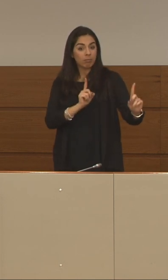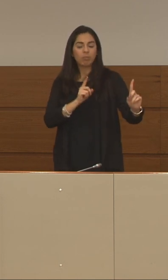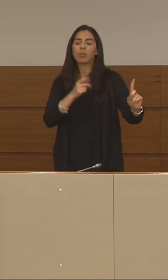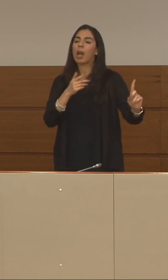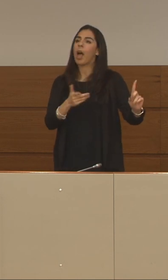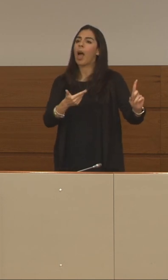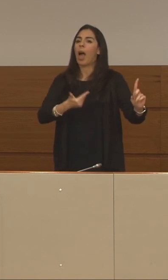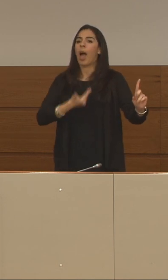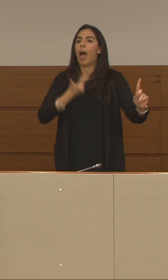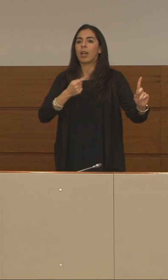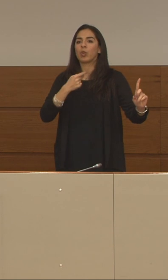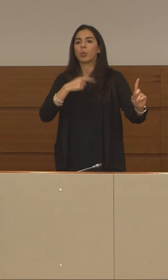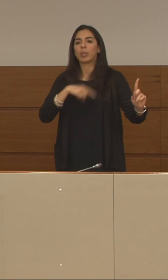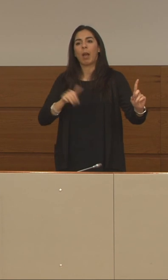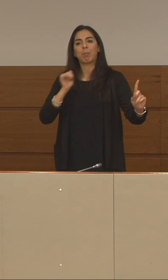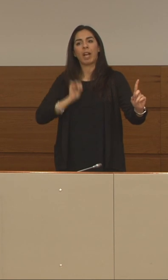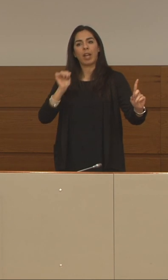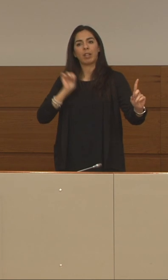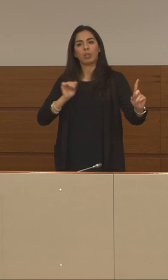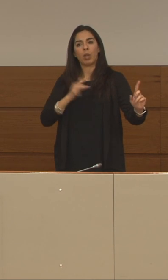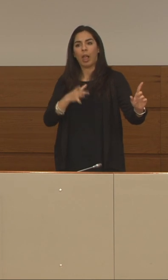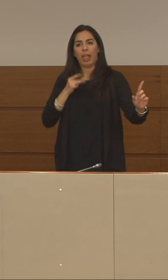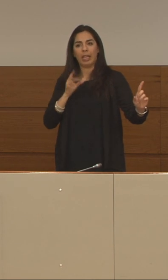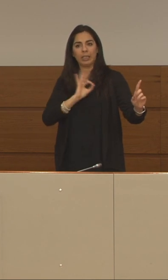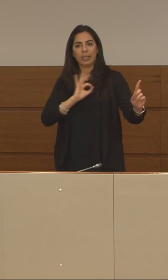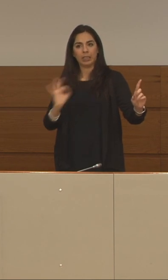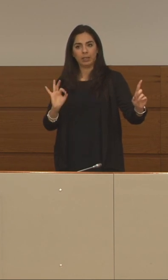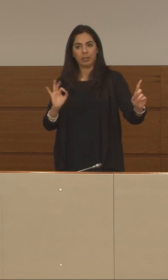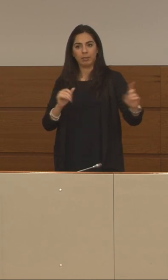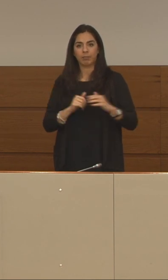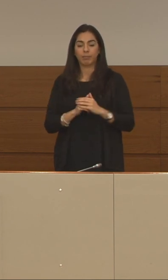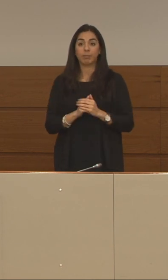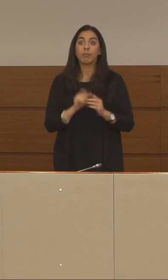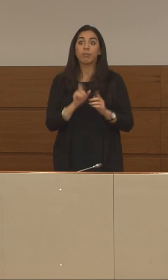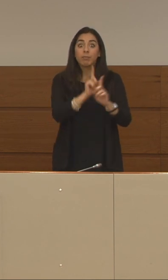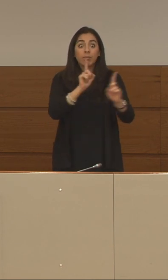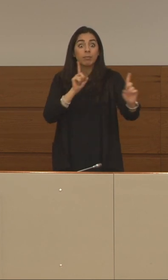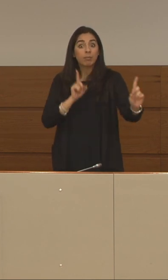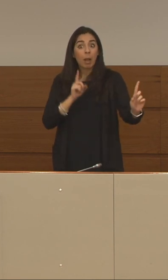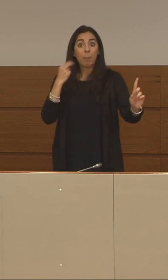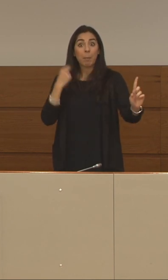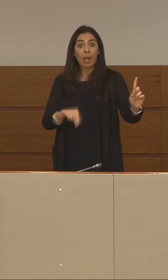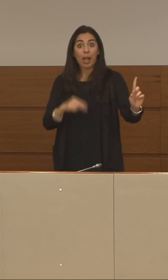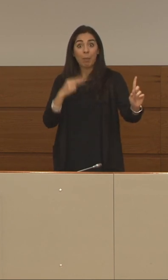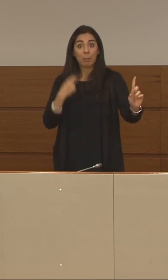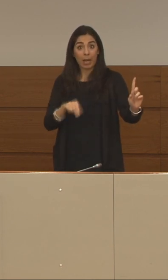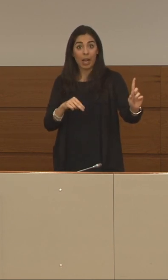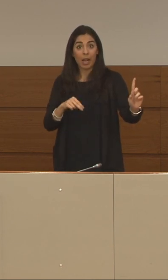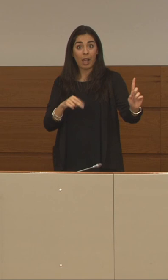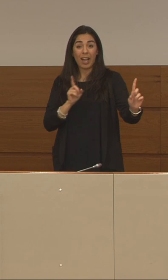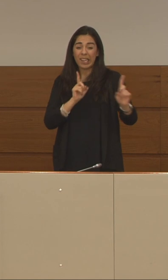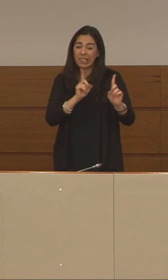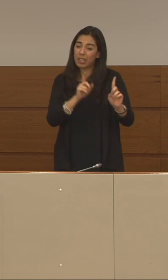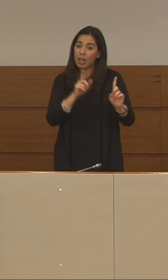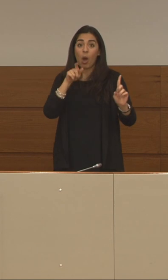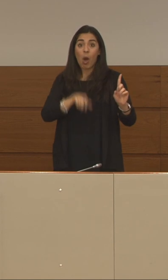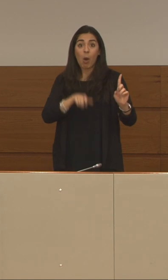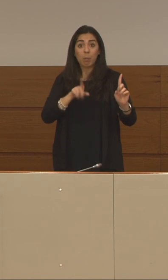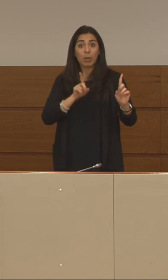dell'infezione virale in assenza della possibilità di mantenere questa distanza è